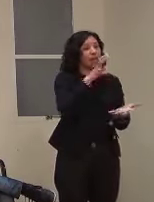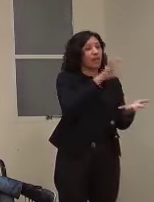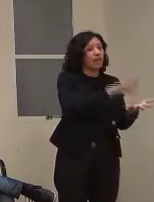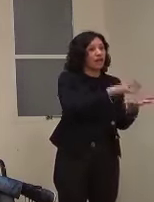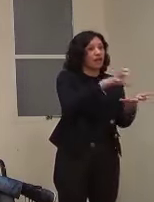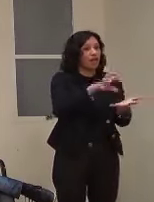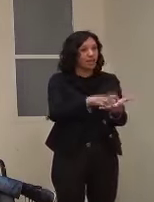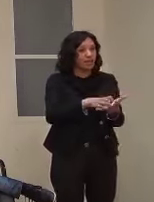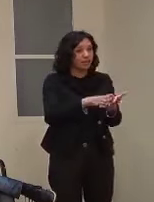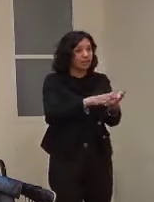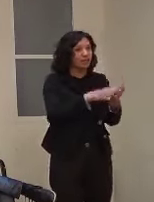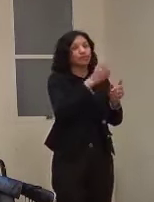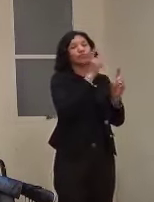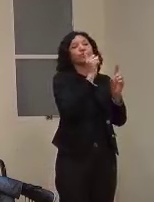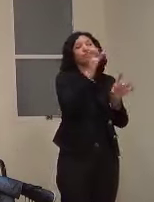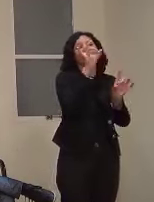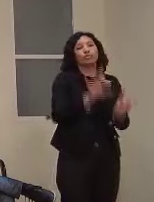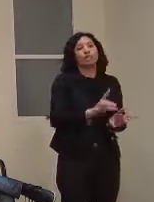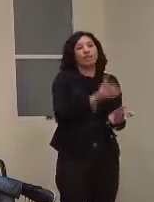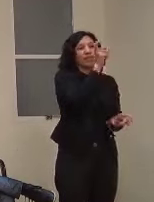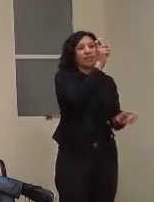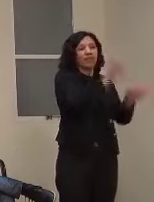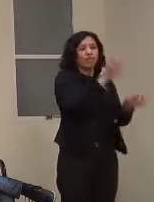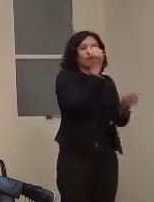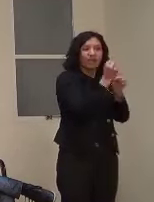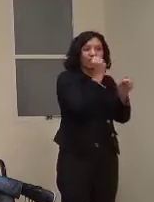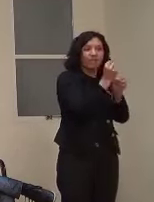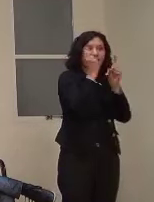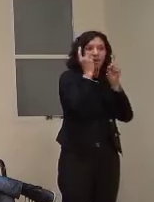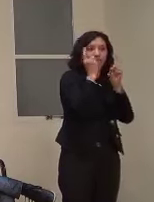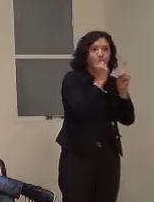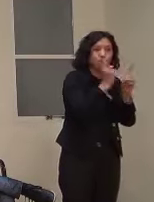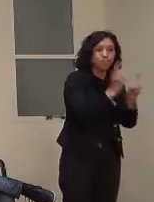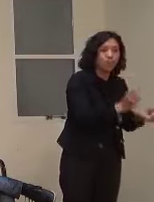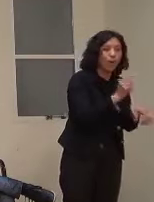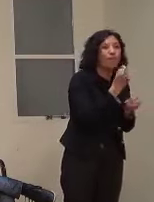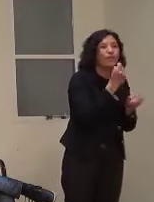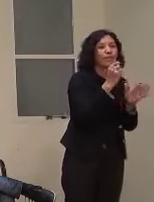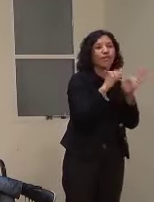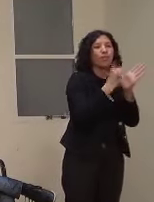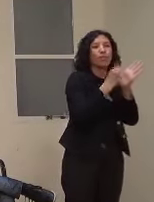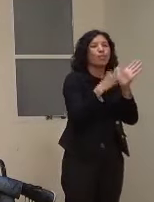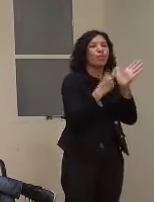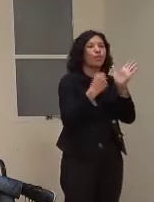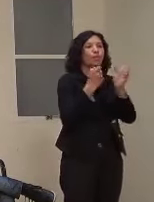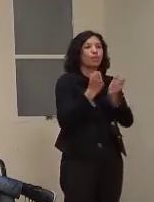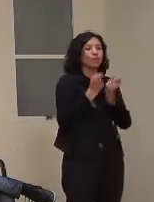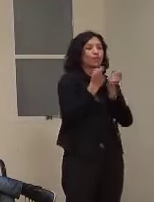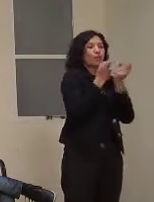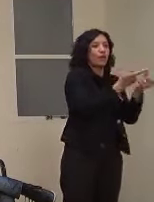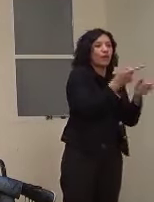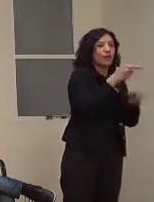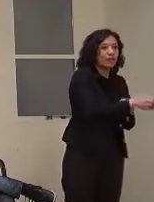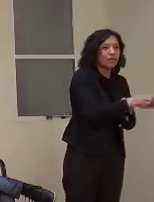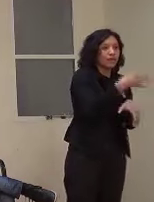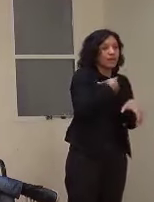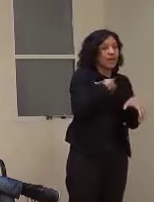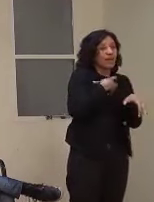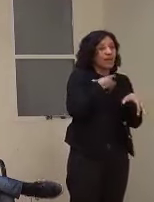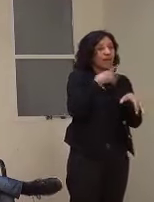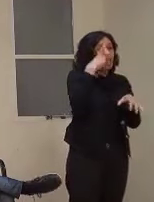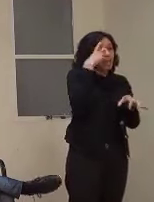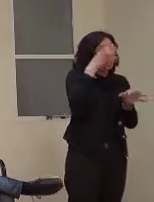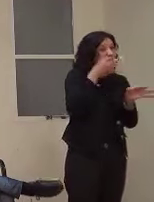tienen el personal en planta permanente porque ellos necesitan puntos los cuales son otorgados mediante estas capacitaciones